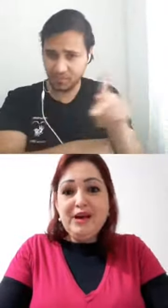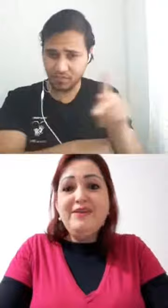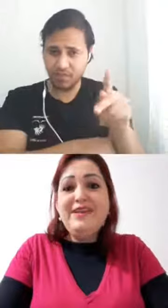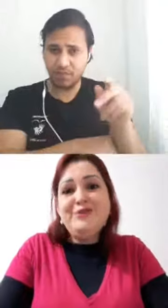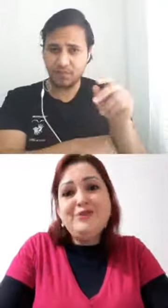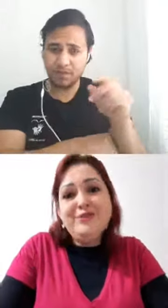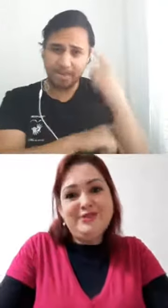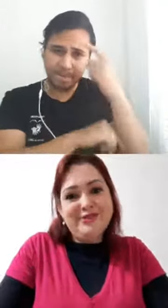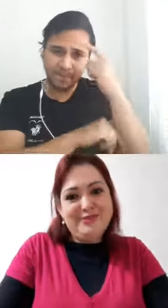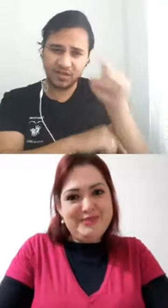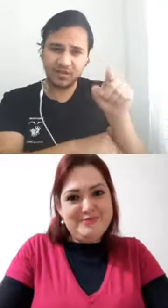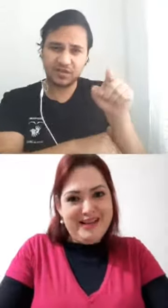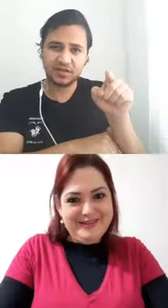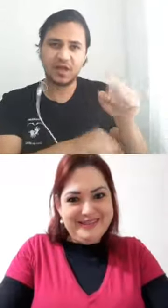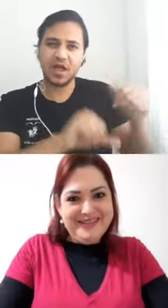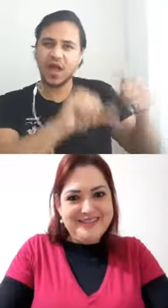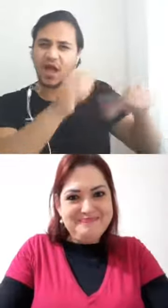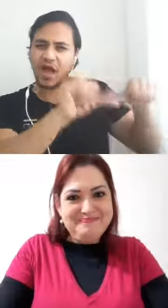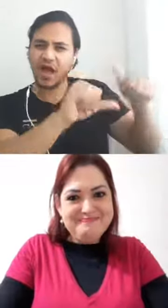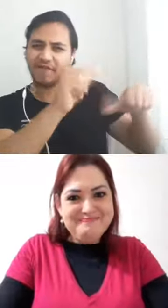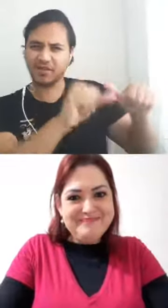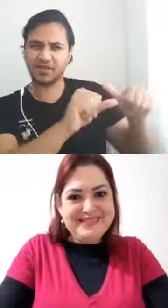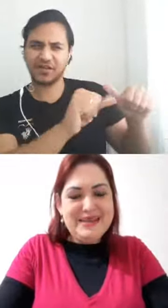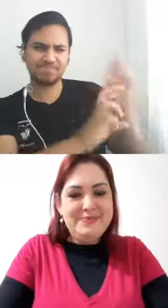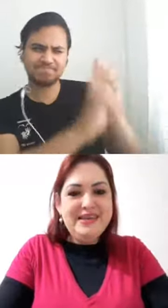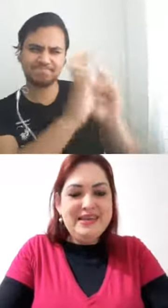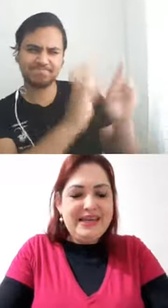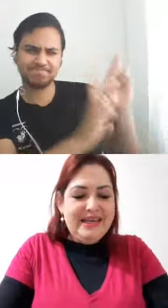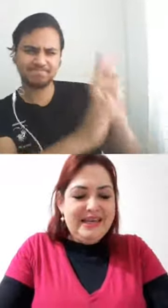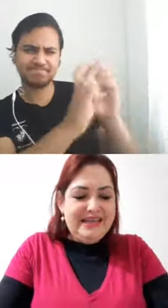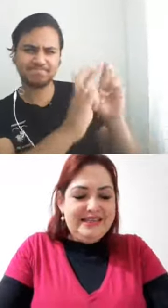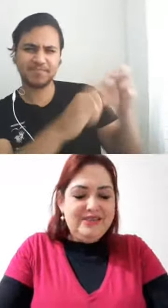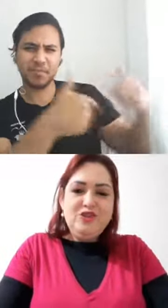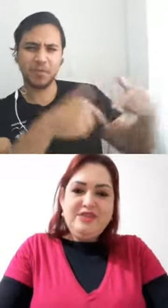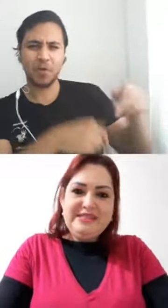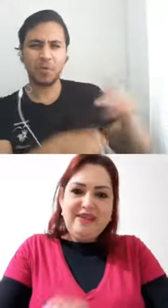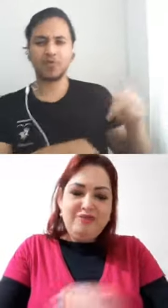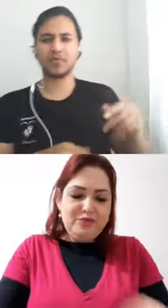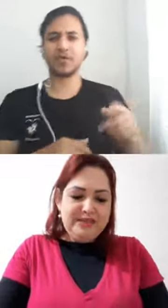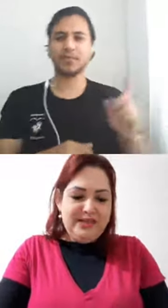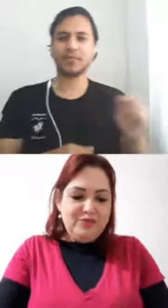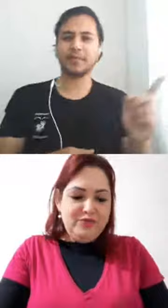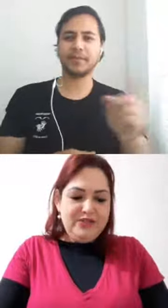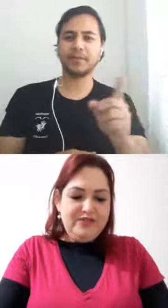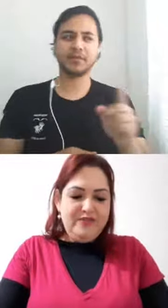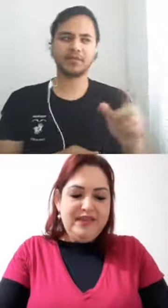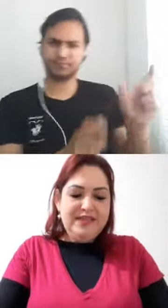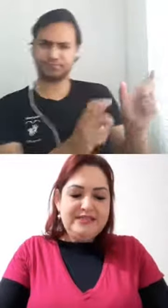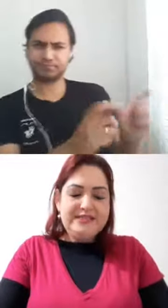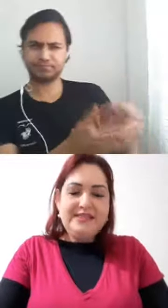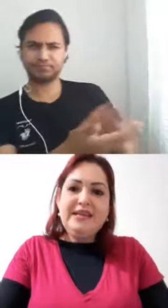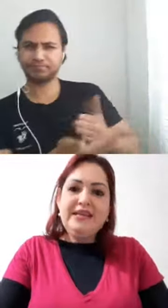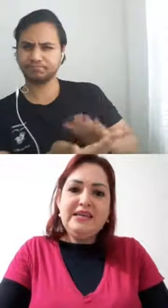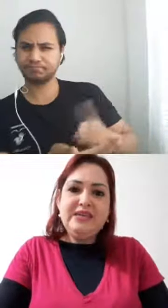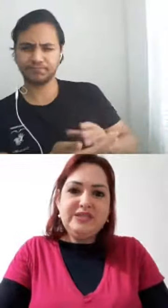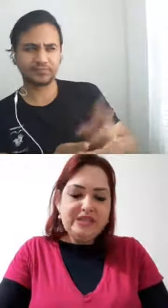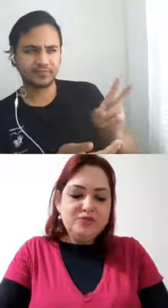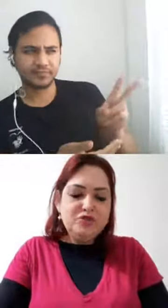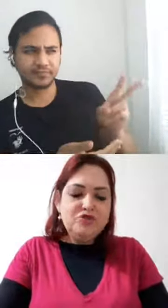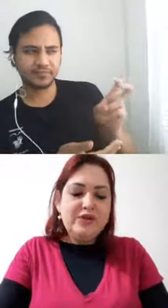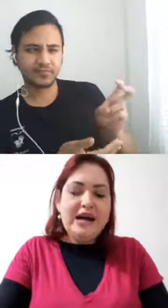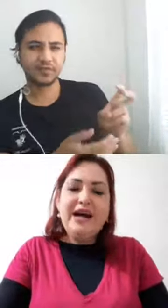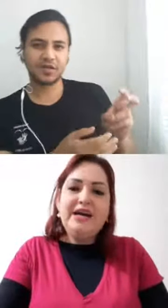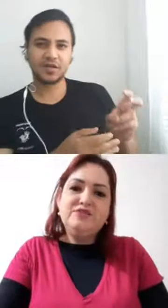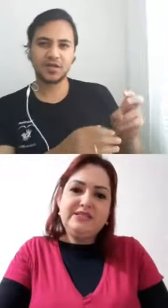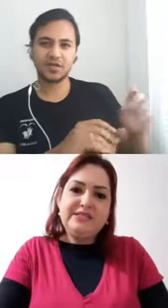como avaliadores dos seus trabalhos, sabe? Então, nós estávamos ali muitas vezes e nós éramos